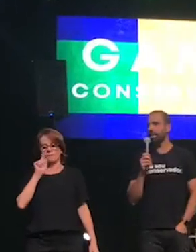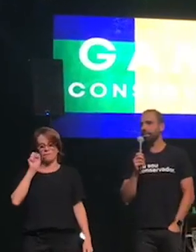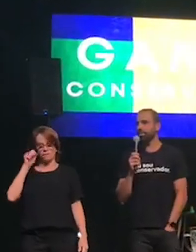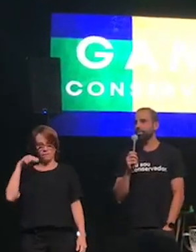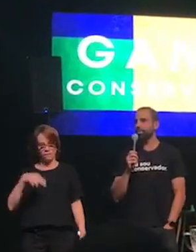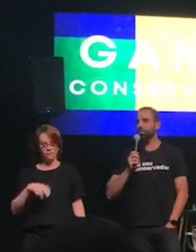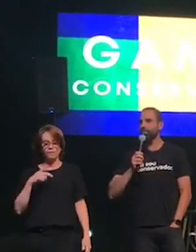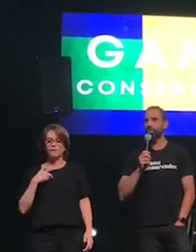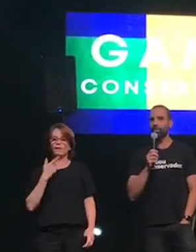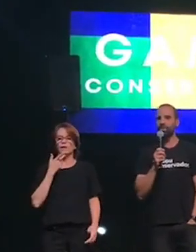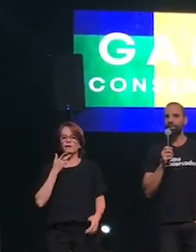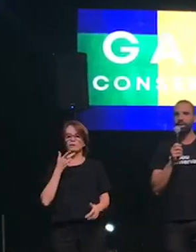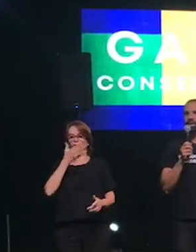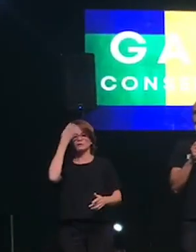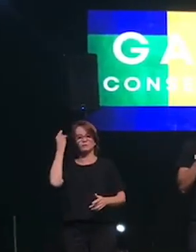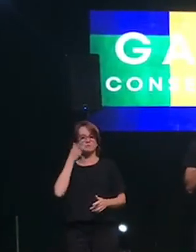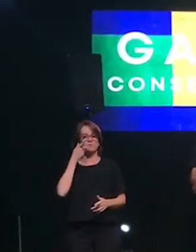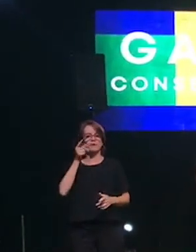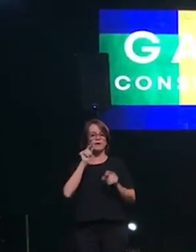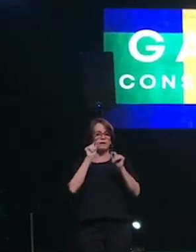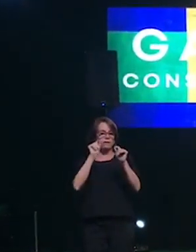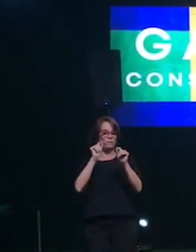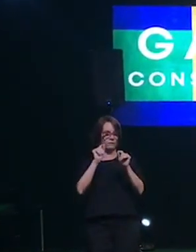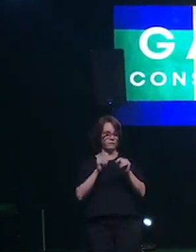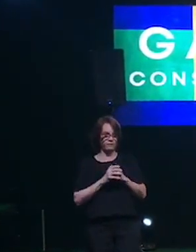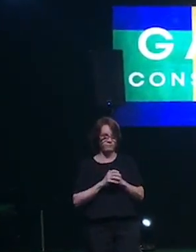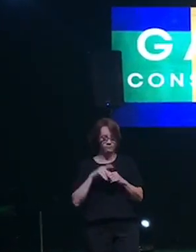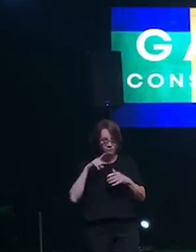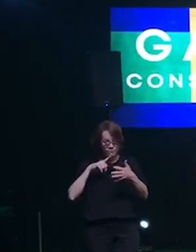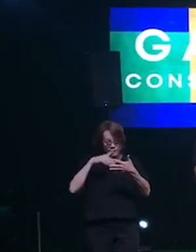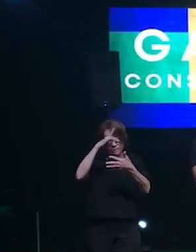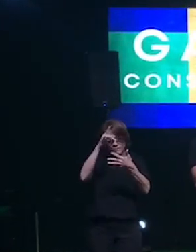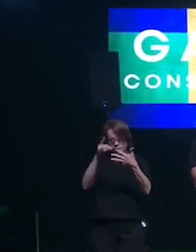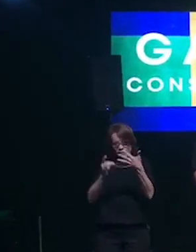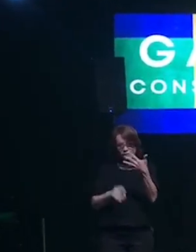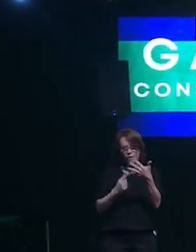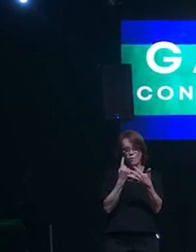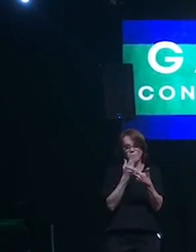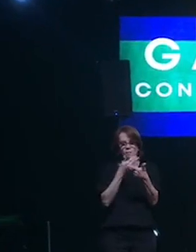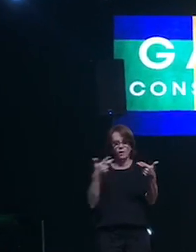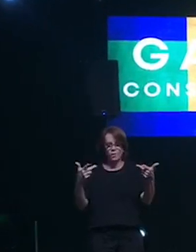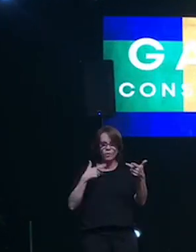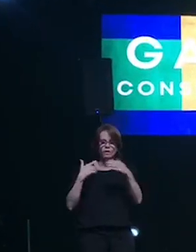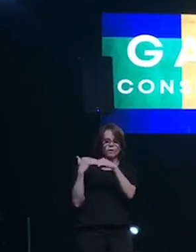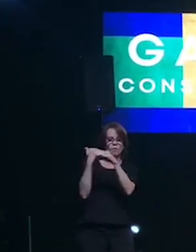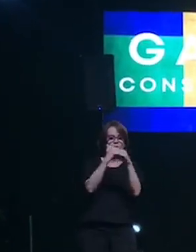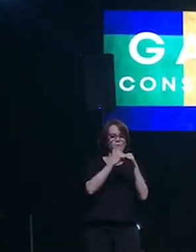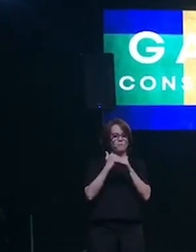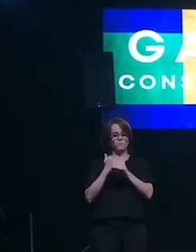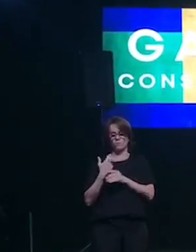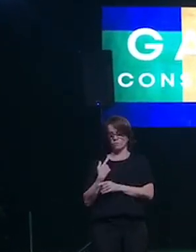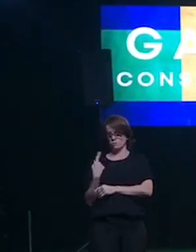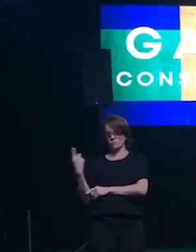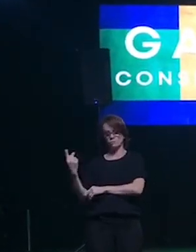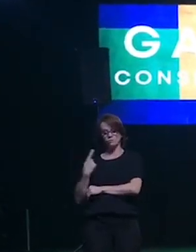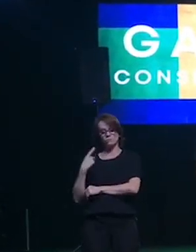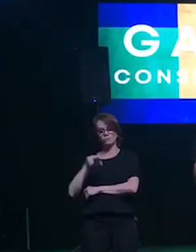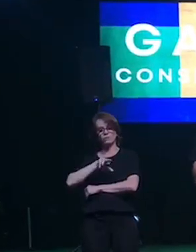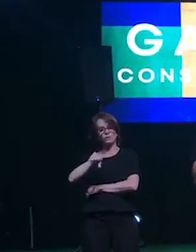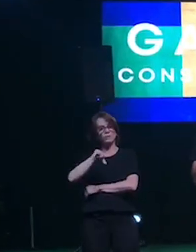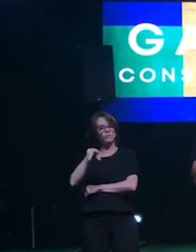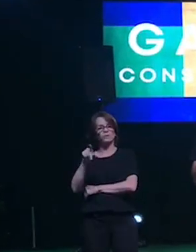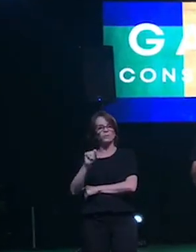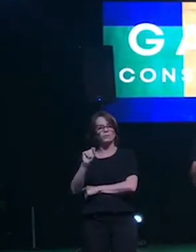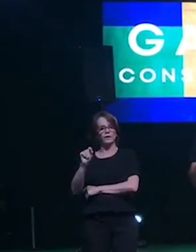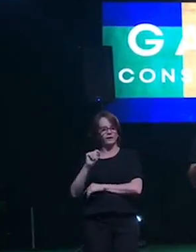a gente tem mais um outro detalhe de vida em comum. É que nós dois não somos muito